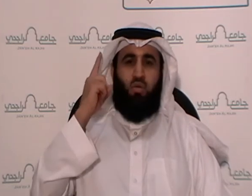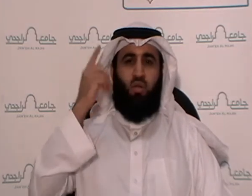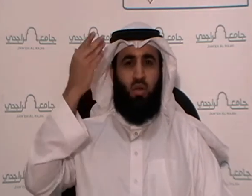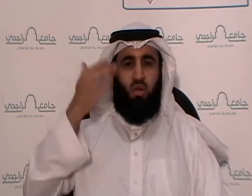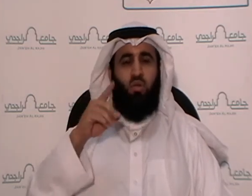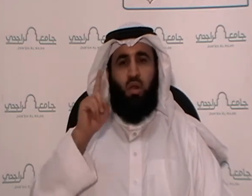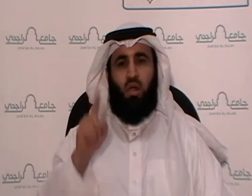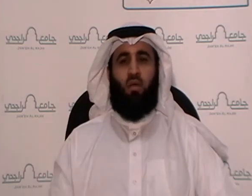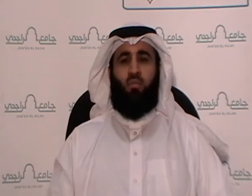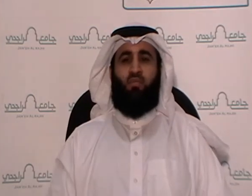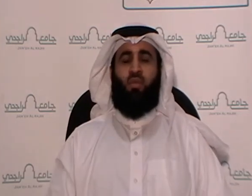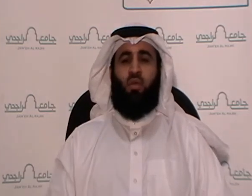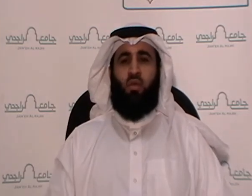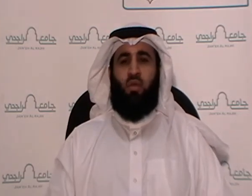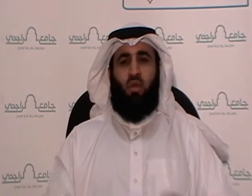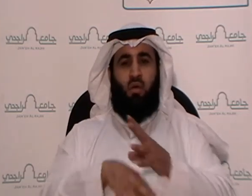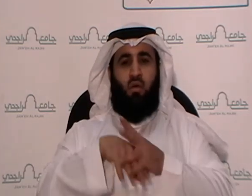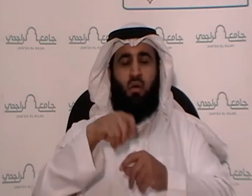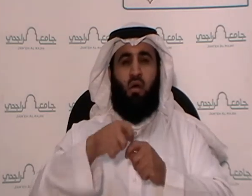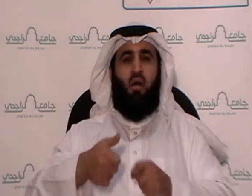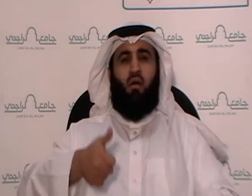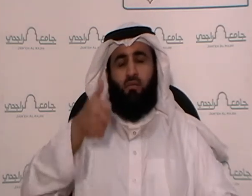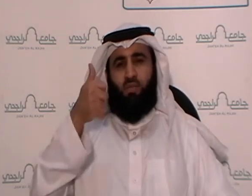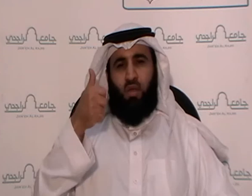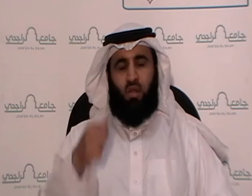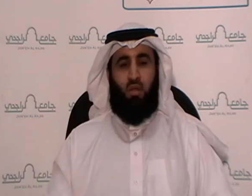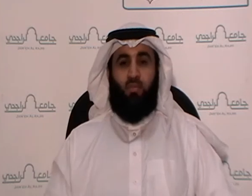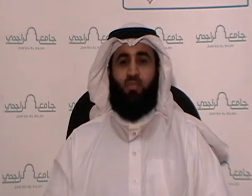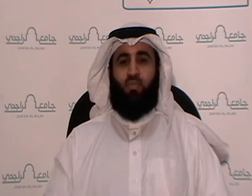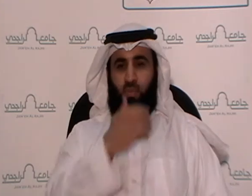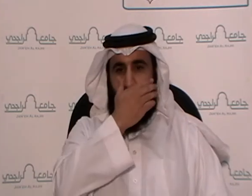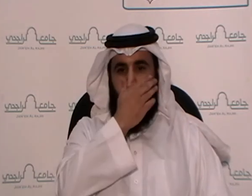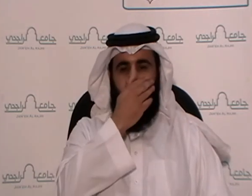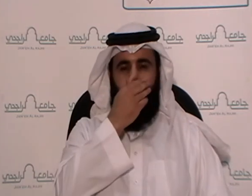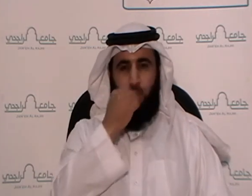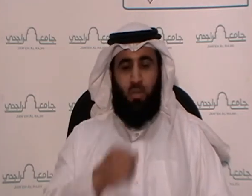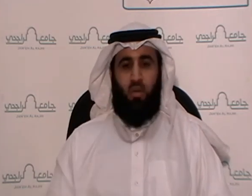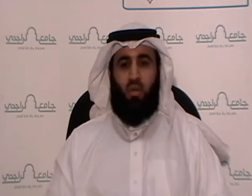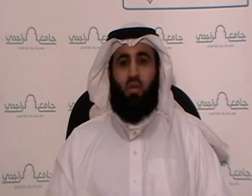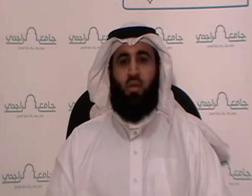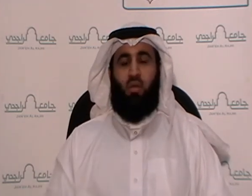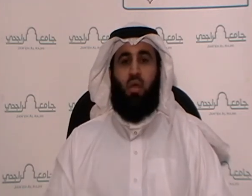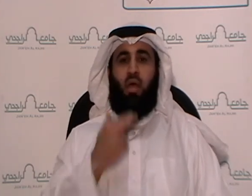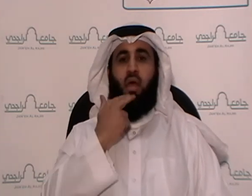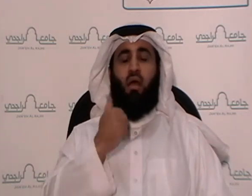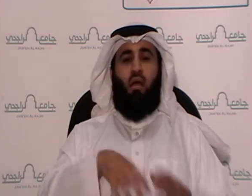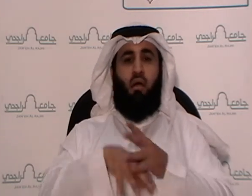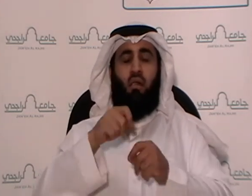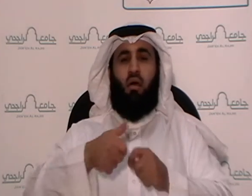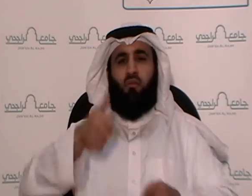ورسوله وصفيه وخليله وخيرته من خلقه، صلى